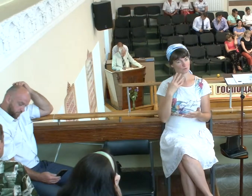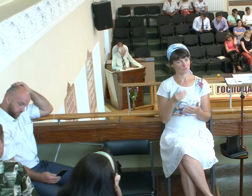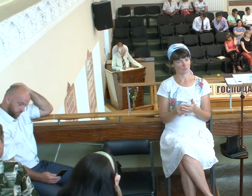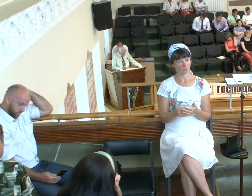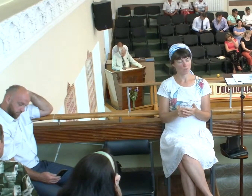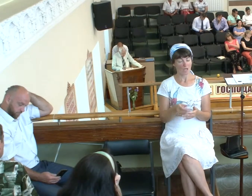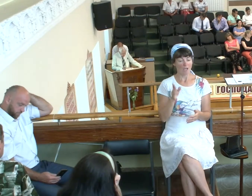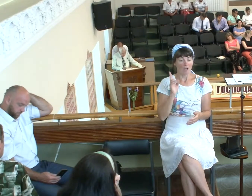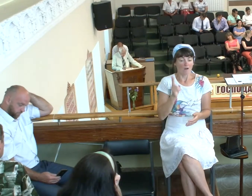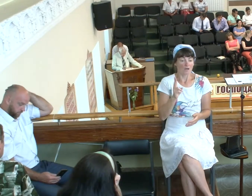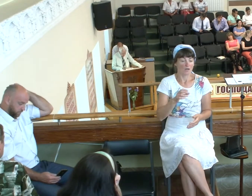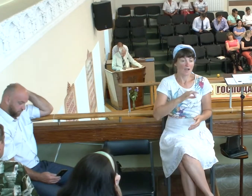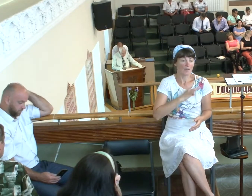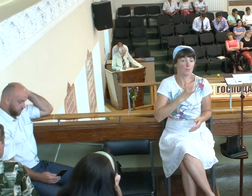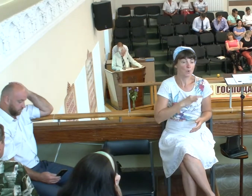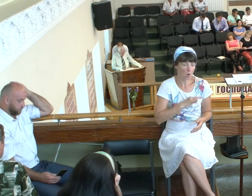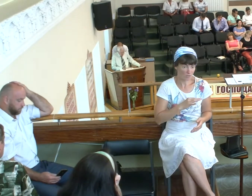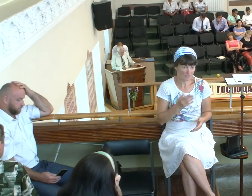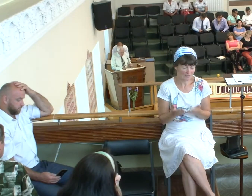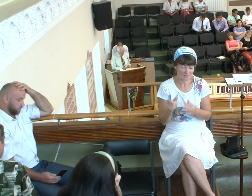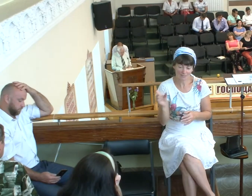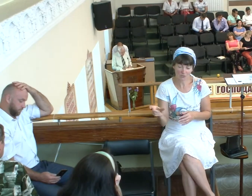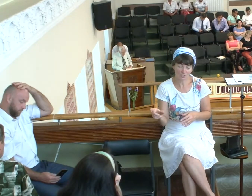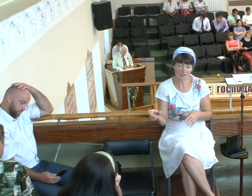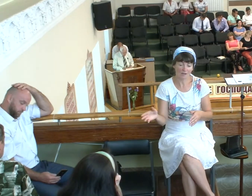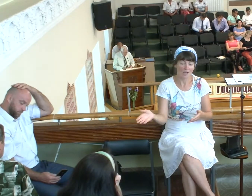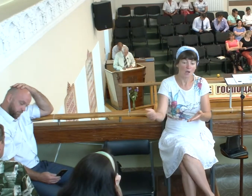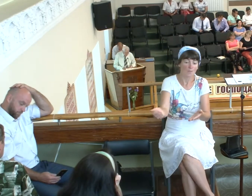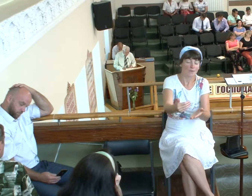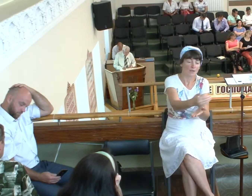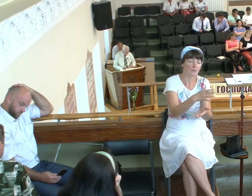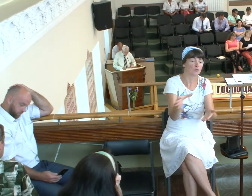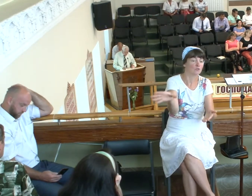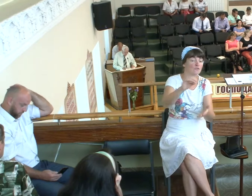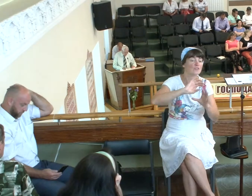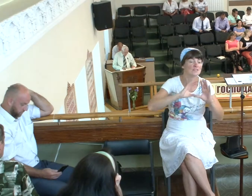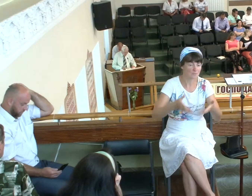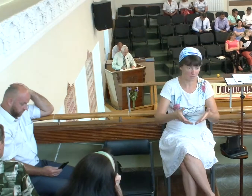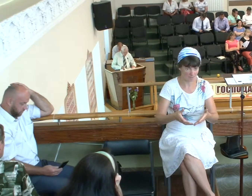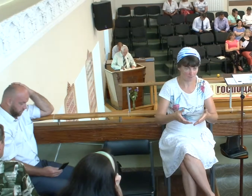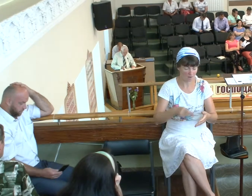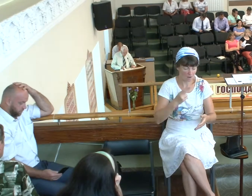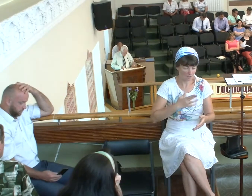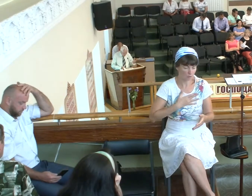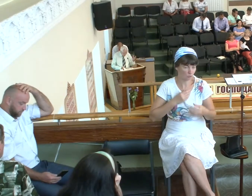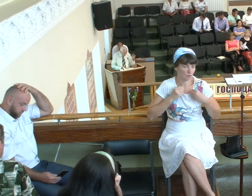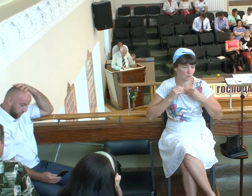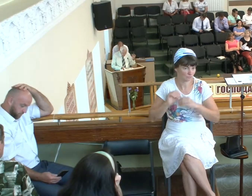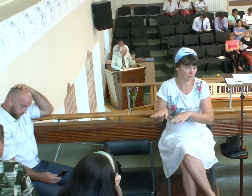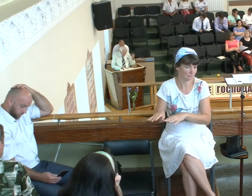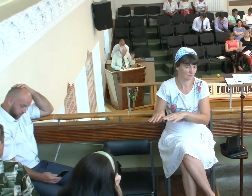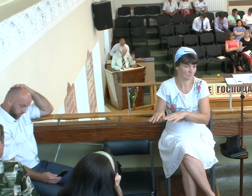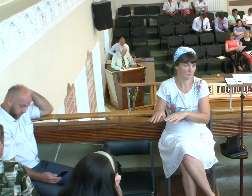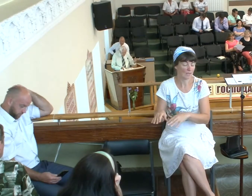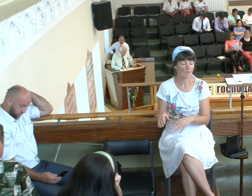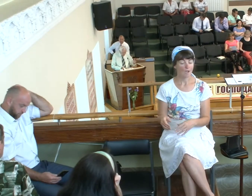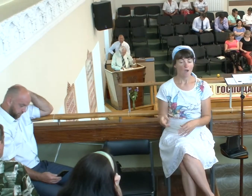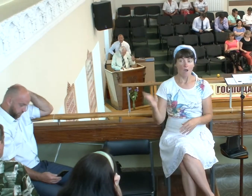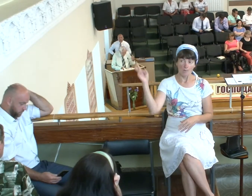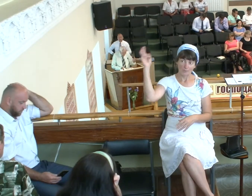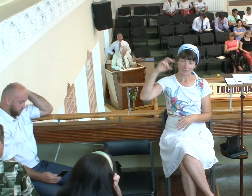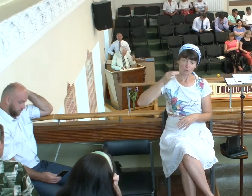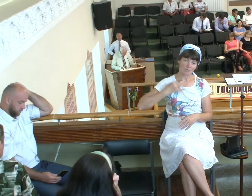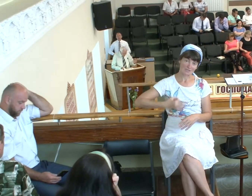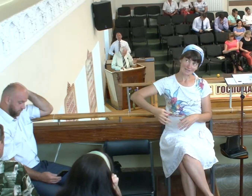весь мир, а душе своей повредит? Или какой выкуп даст человек за душу свою? Ибо придет Сын